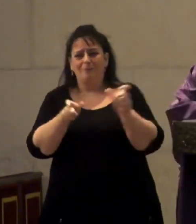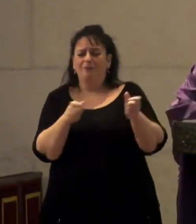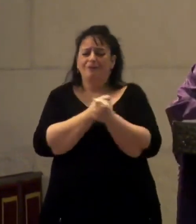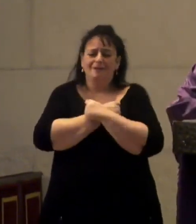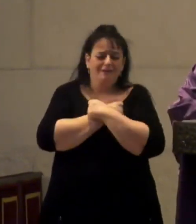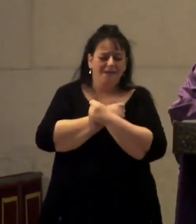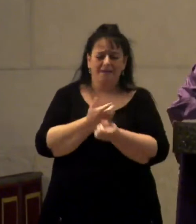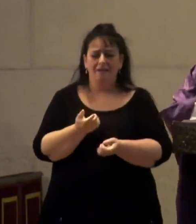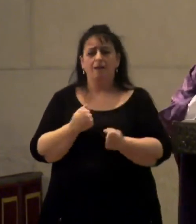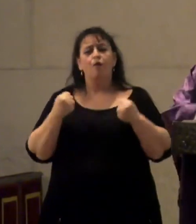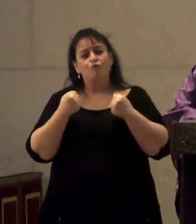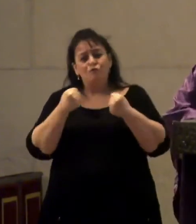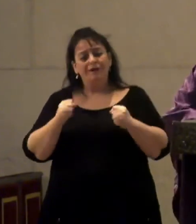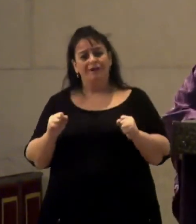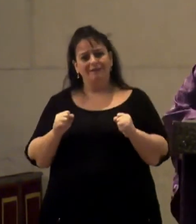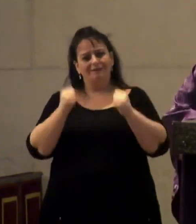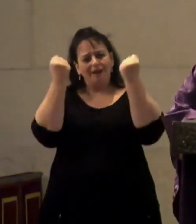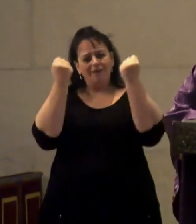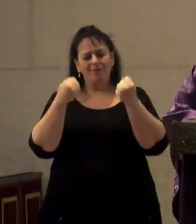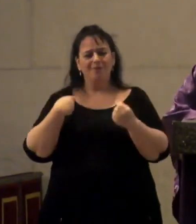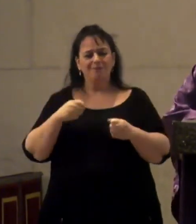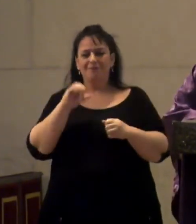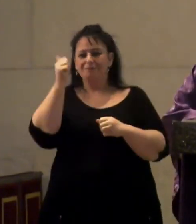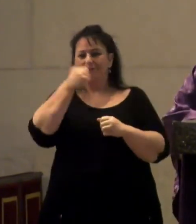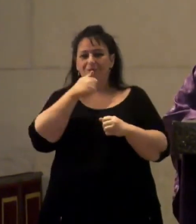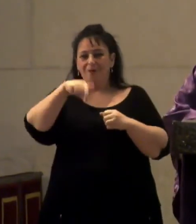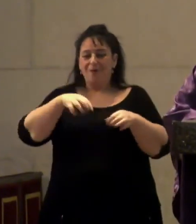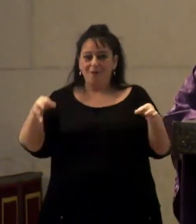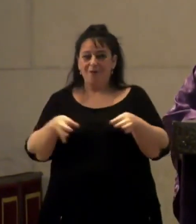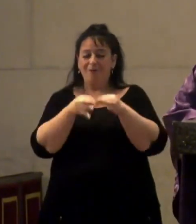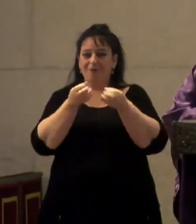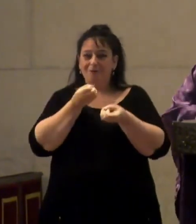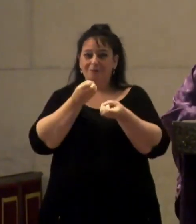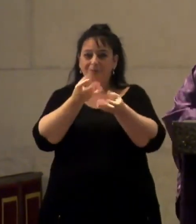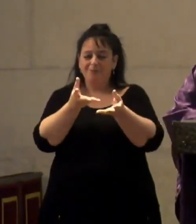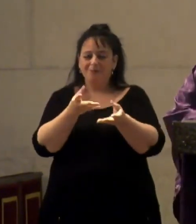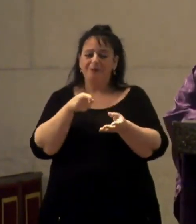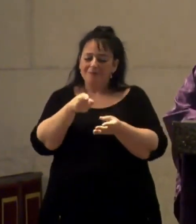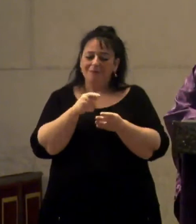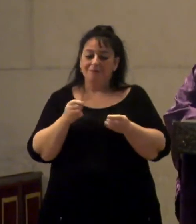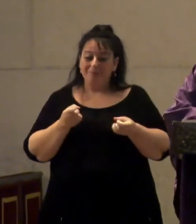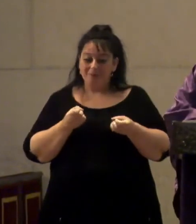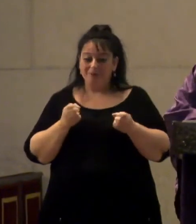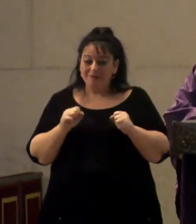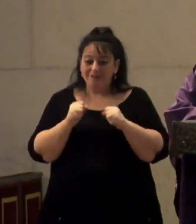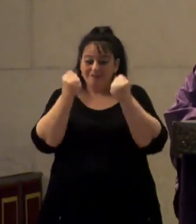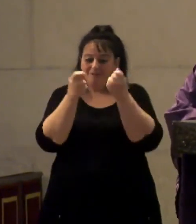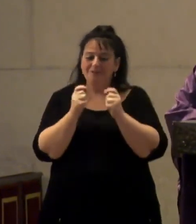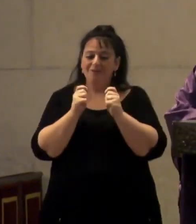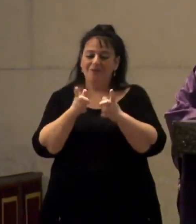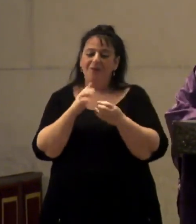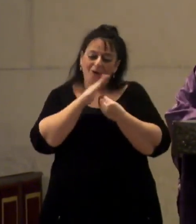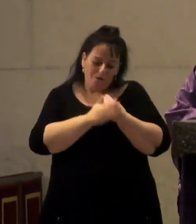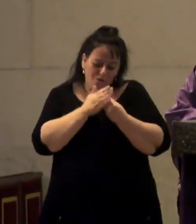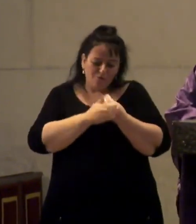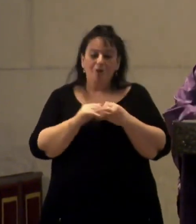Que la fuerza de la salvación que brota de este misterio que celebramos sea el consuelo y la paz que